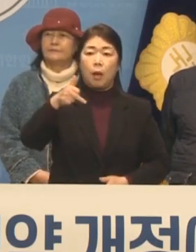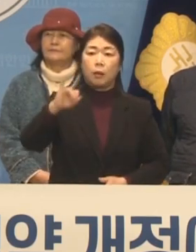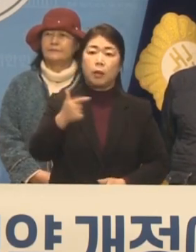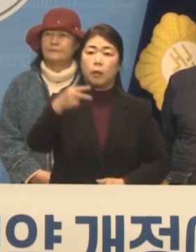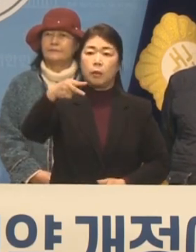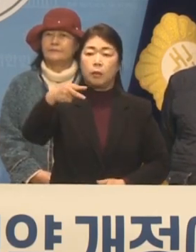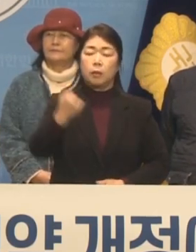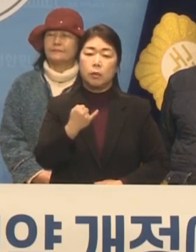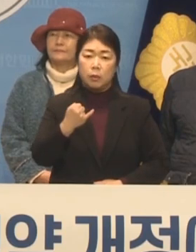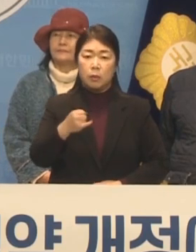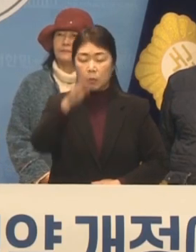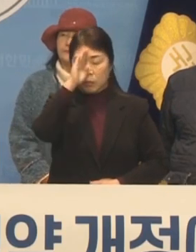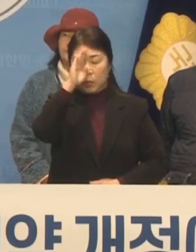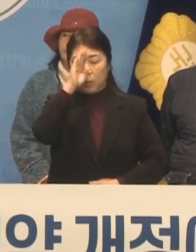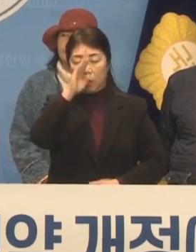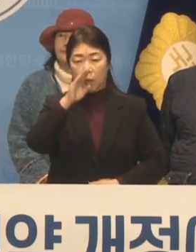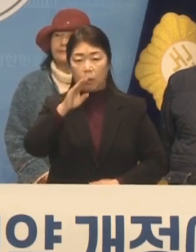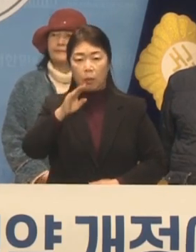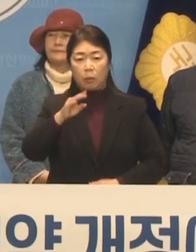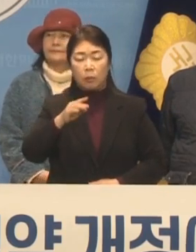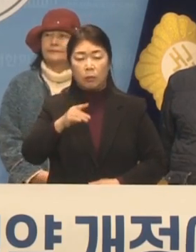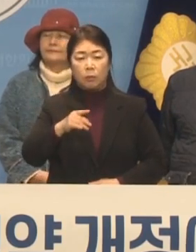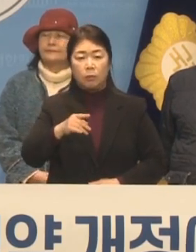병의 투병 중에 있습니다.